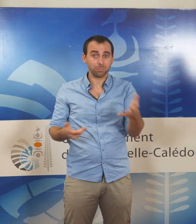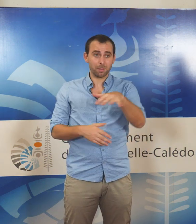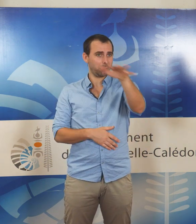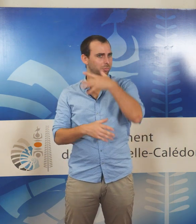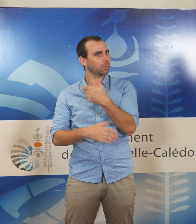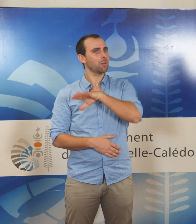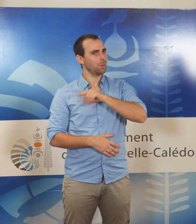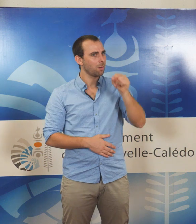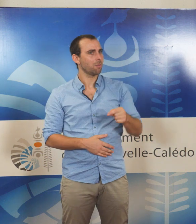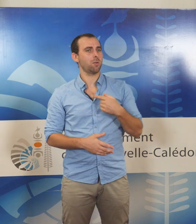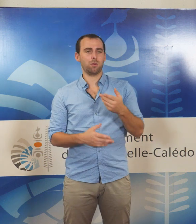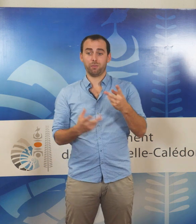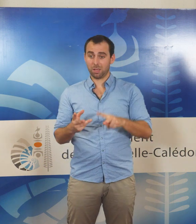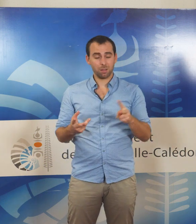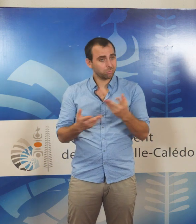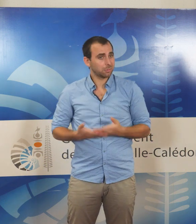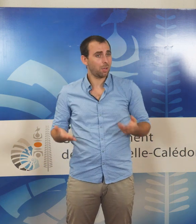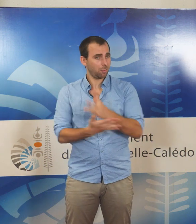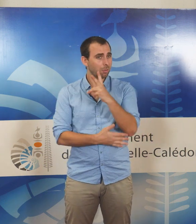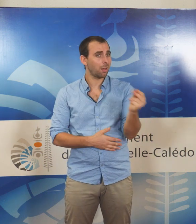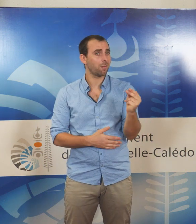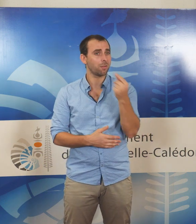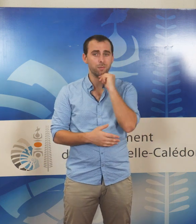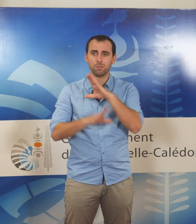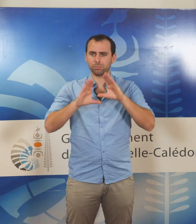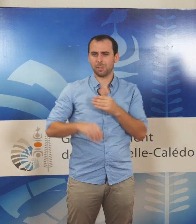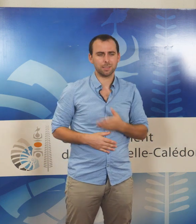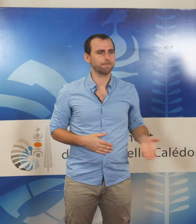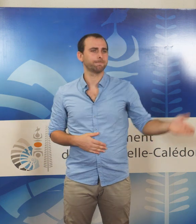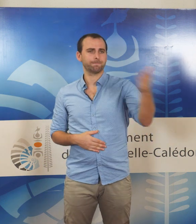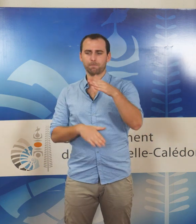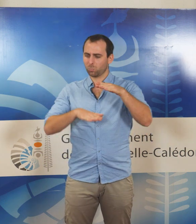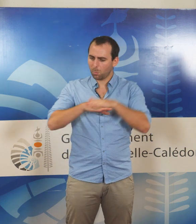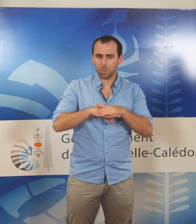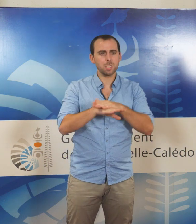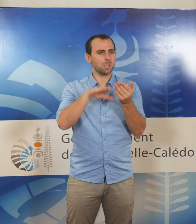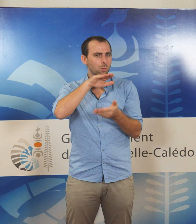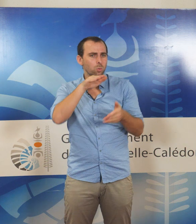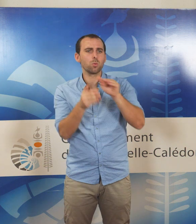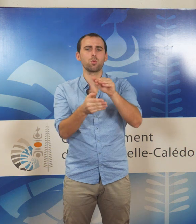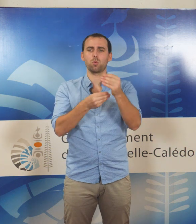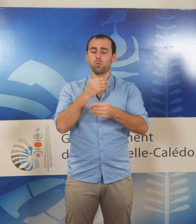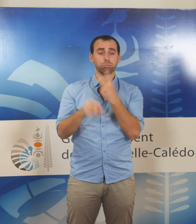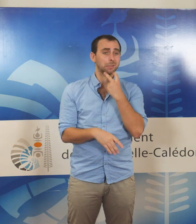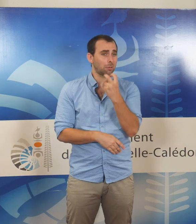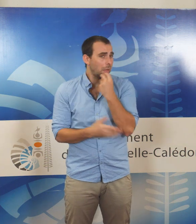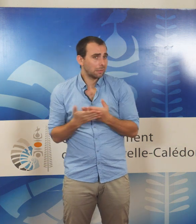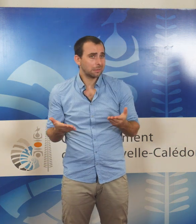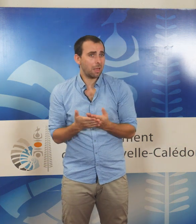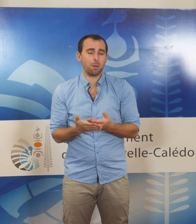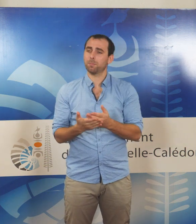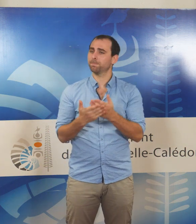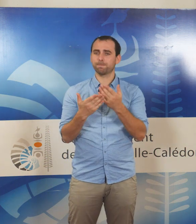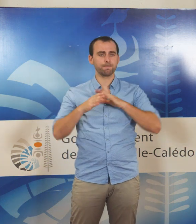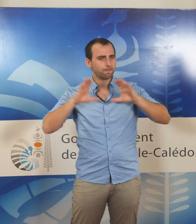on doit chacun, à la place qui est la nôtre, politique, coutumier, simple citoyen, d'avoir la responsabilité de garder une unité